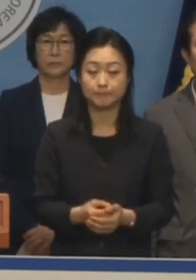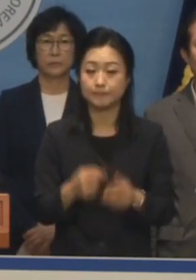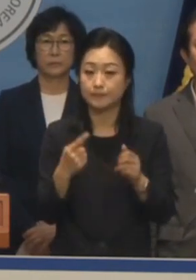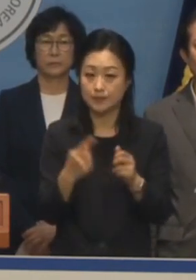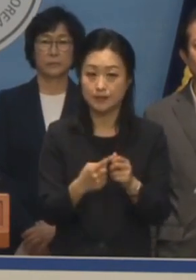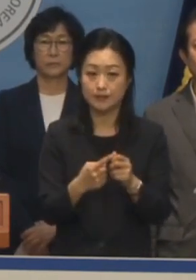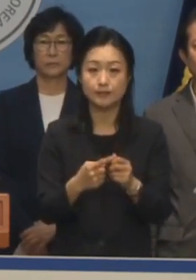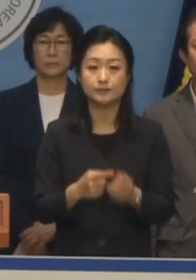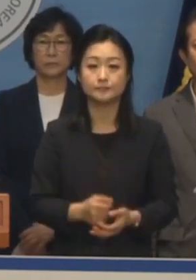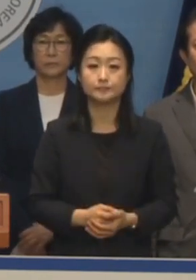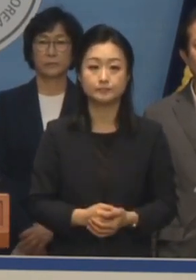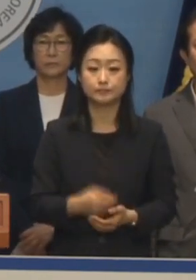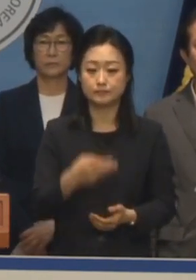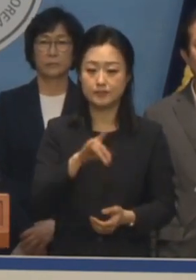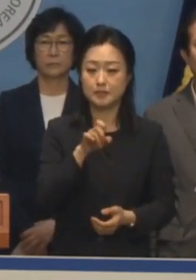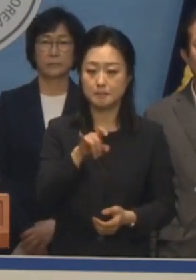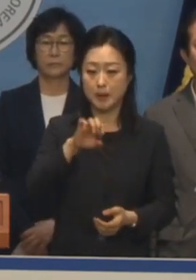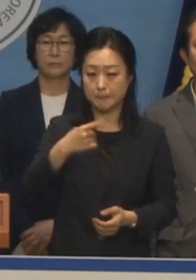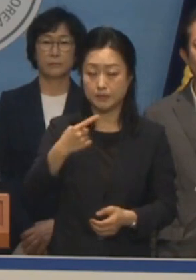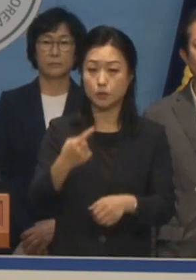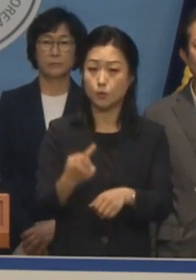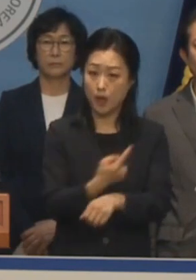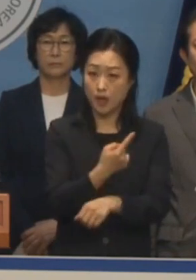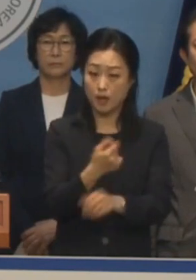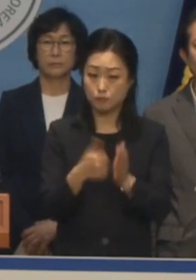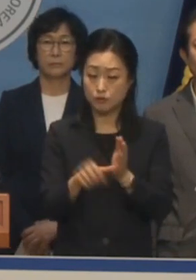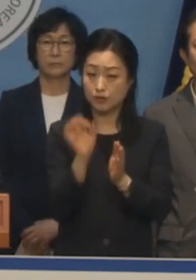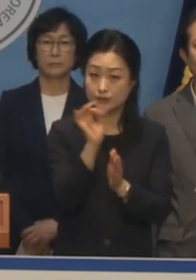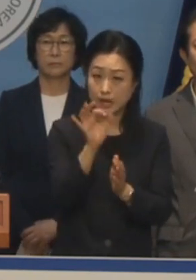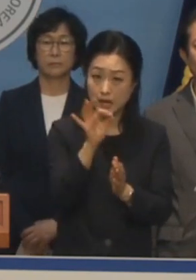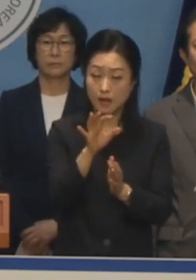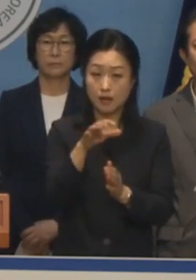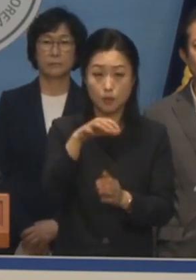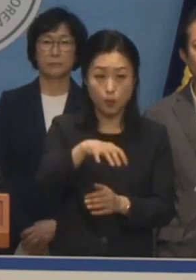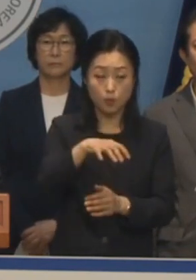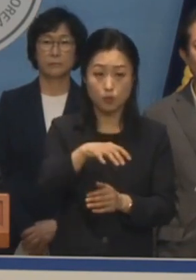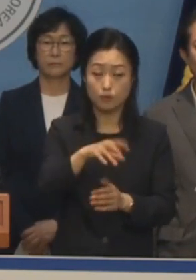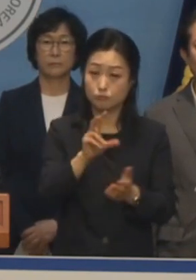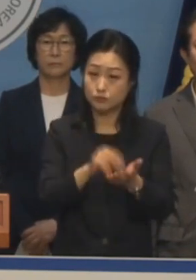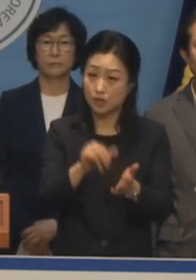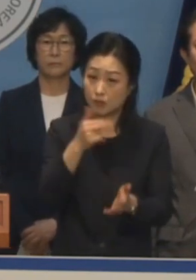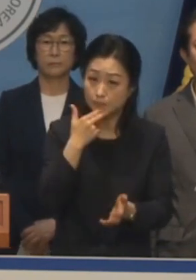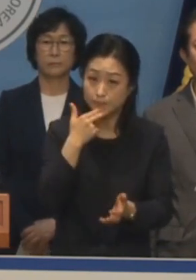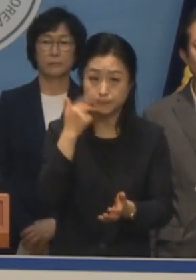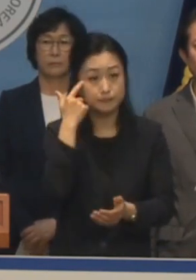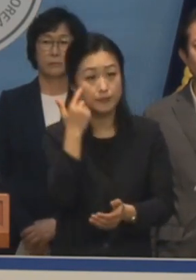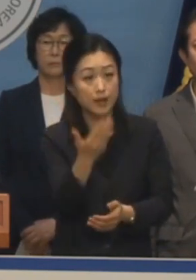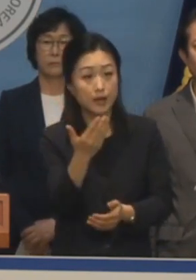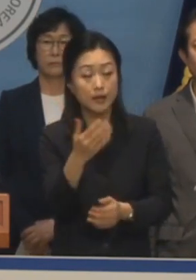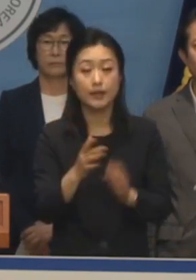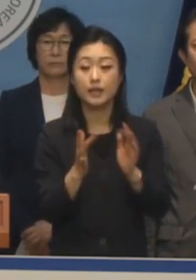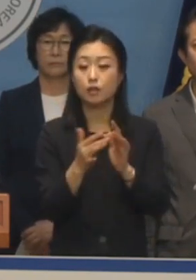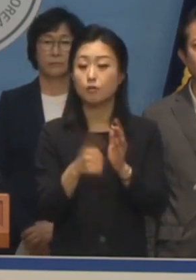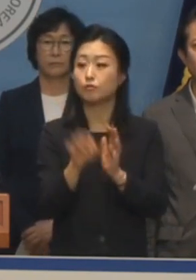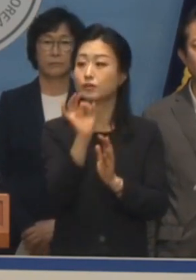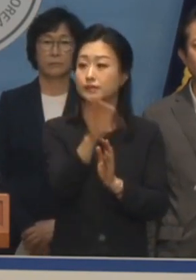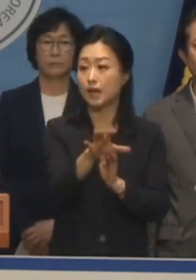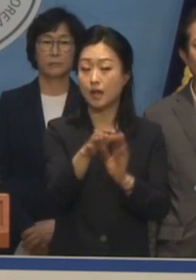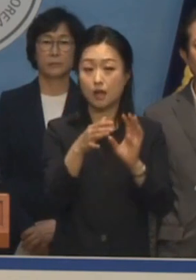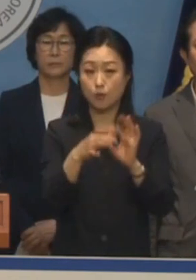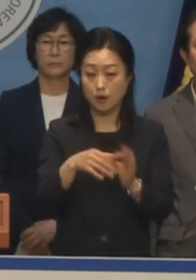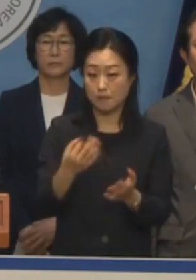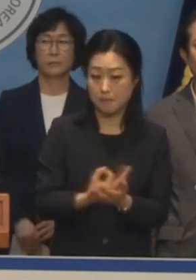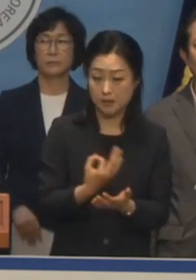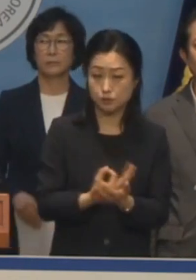번째, TMF 외에 다른 쇼핑몰들은 안전합니까? 온라인 쇼핑몰의 매출